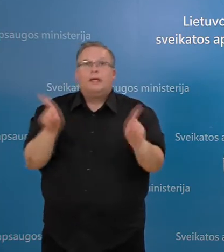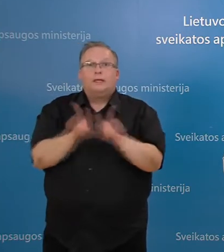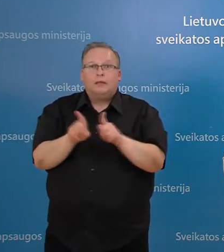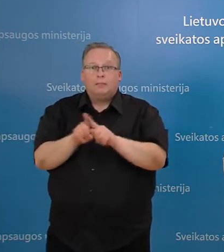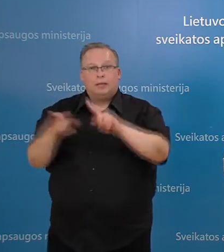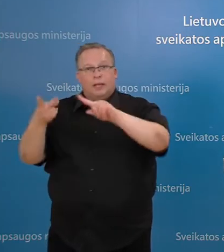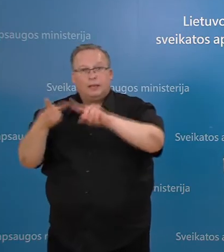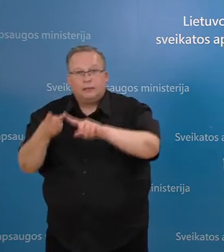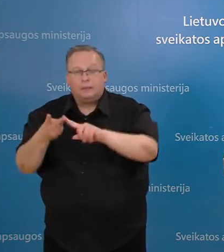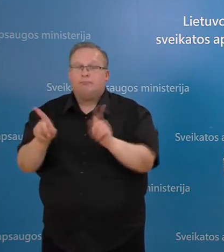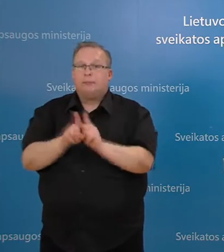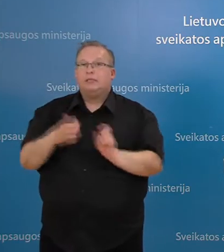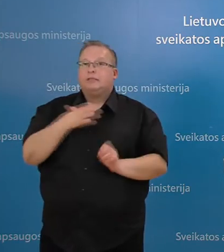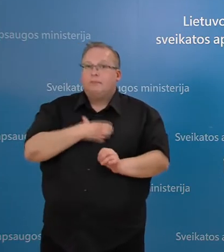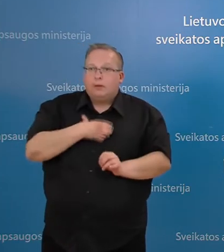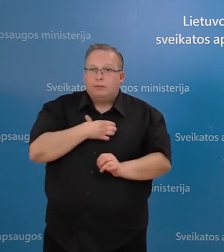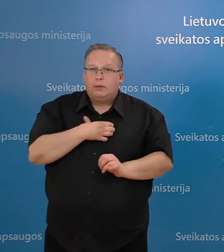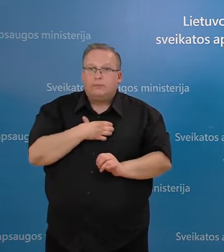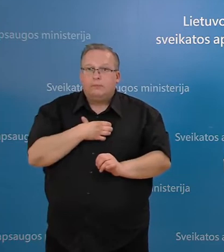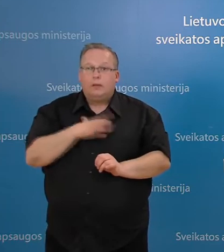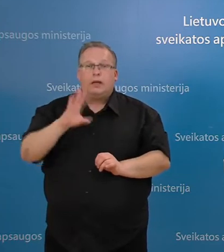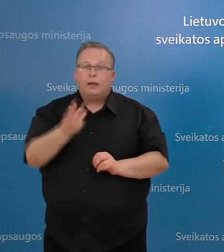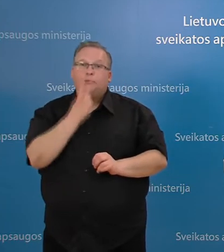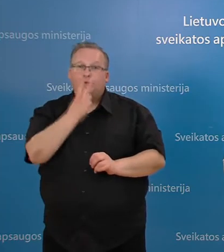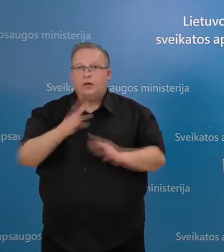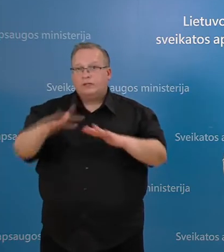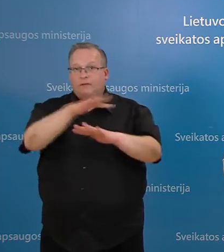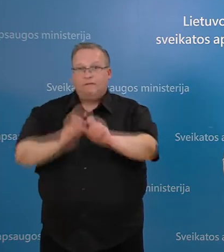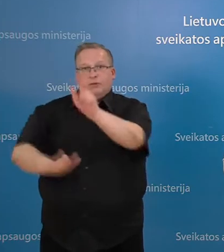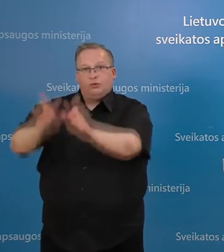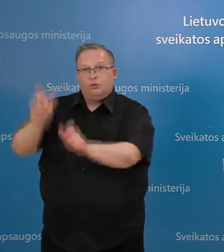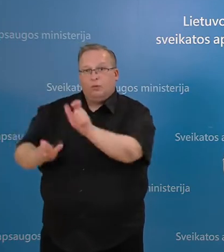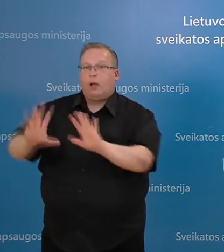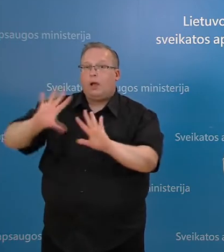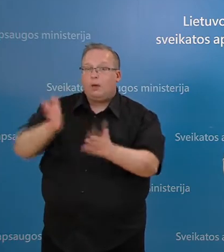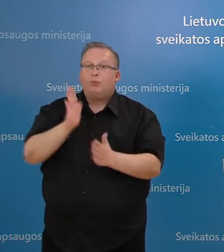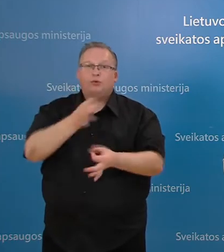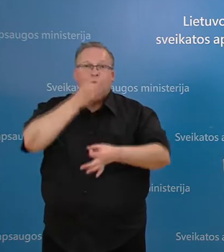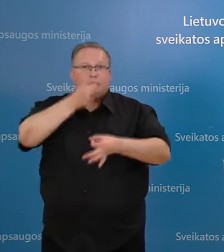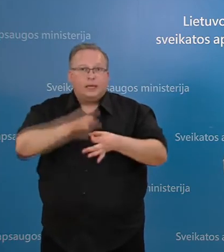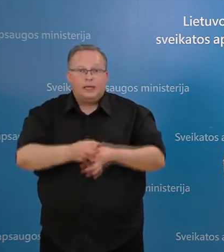gydedamoji, nemažiau svarbi, galbūt nedaugiau, kaip į tai reaguos visuomenė, kokie